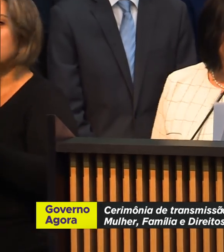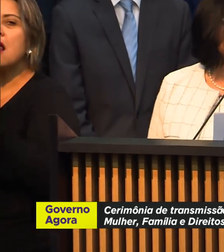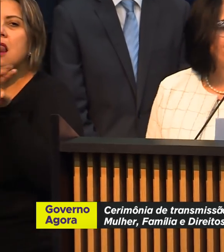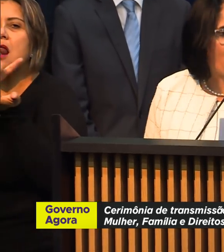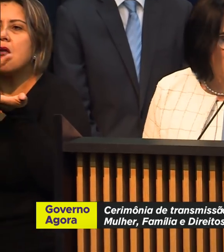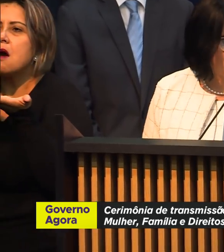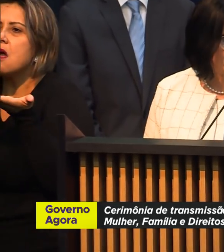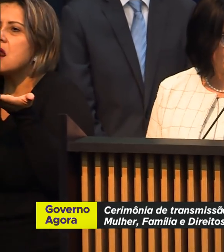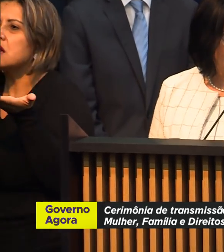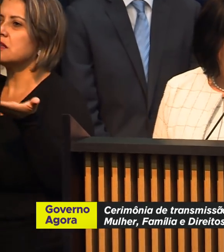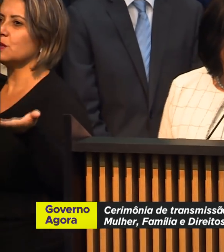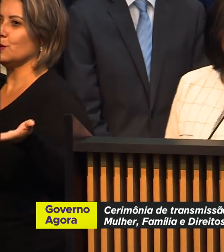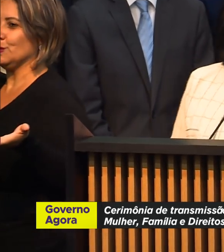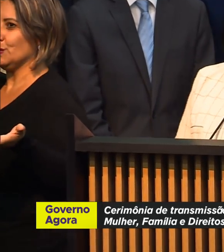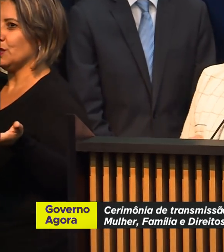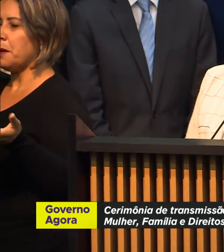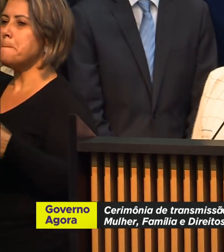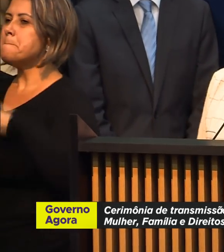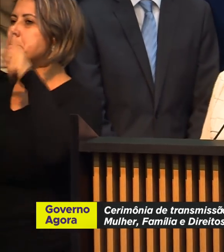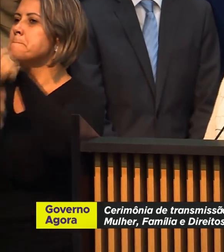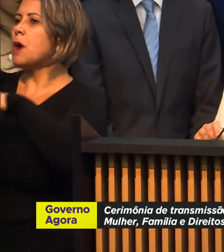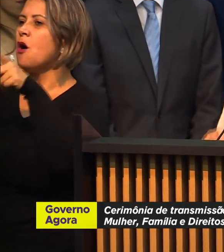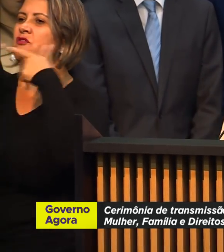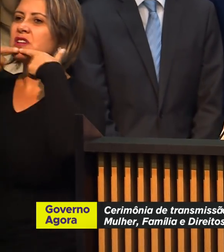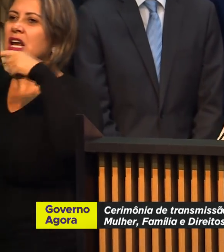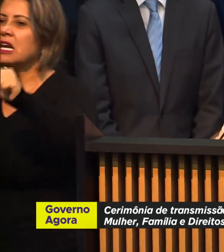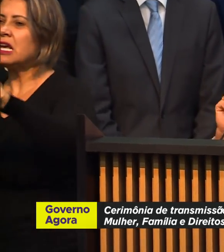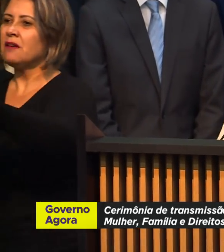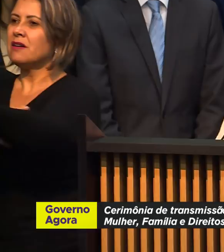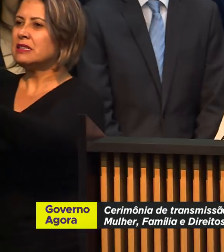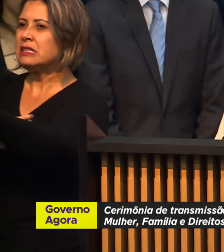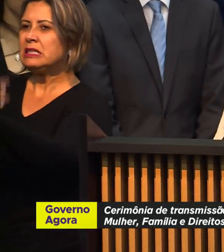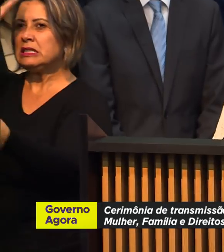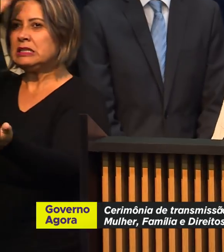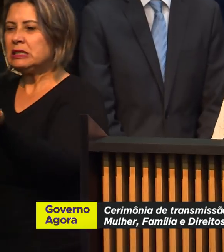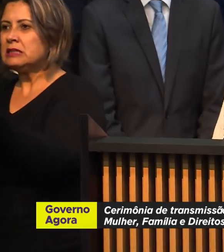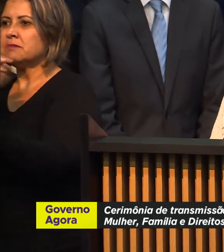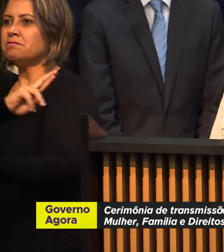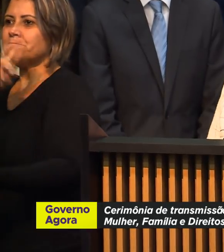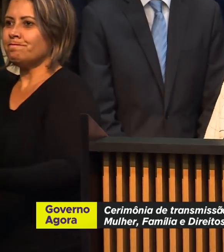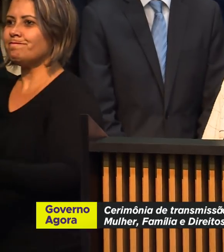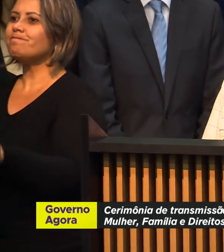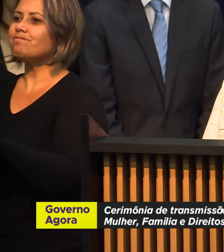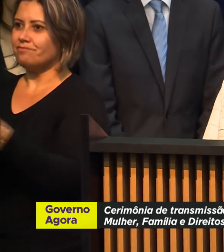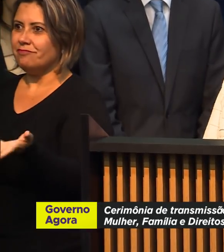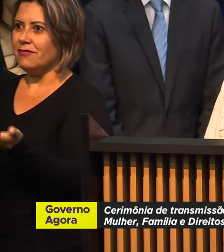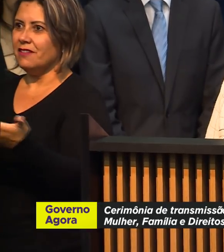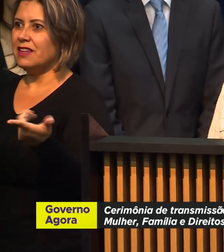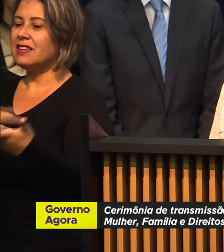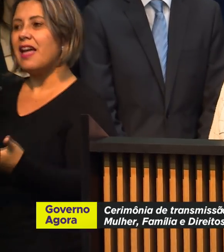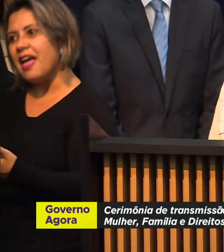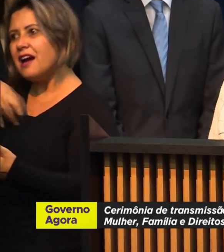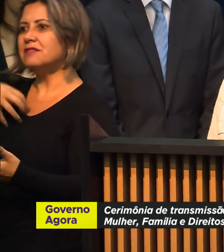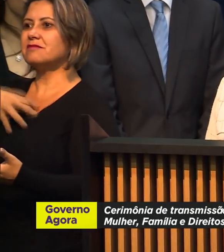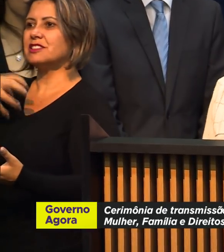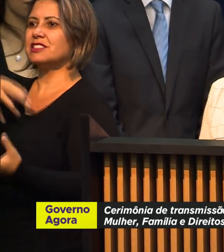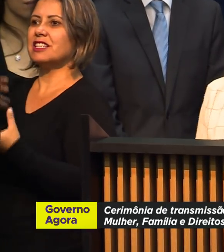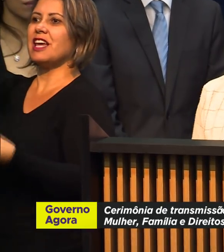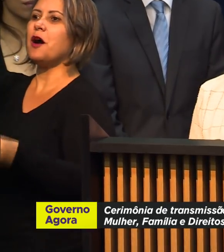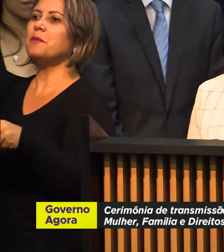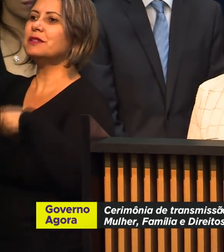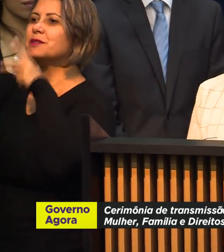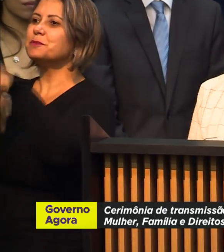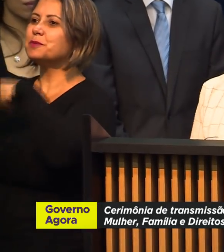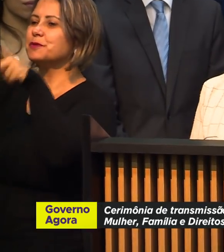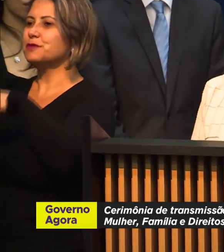cultural. Povos, línguas, raças, credos e cores fazem parte da alma do povo brasileiro.